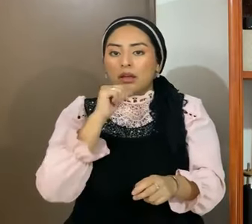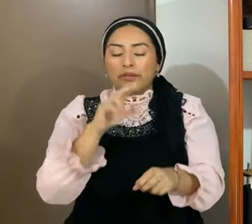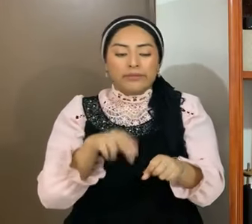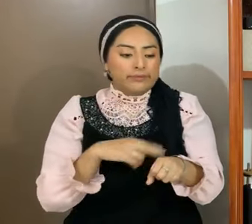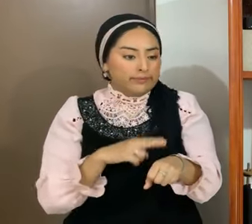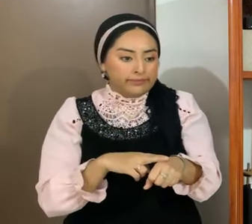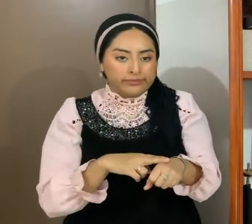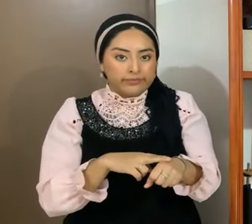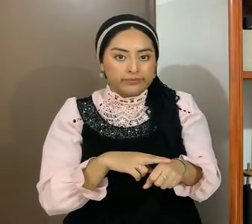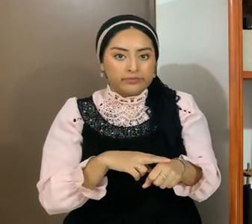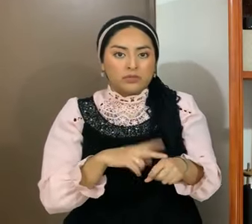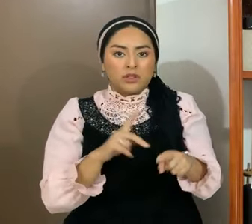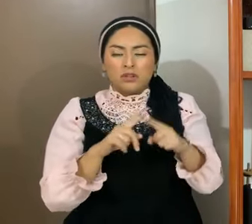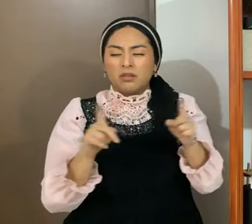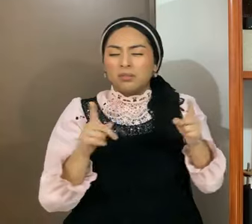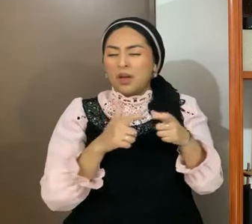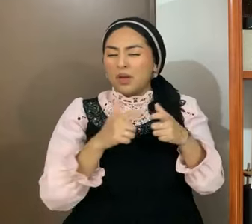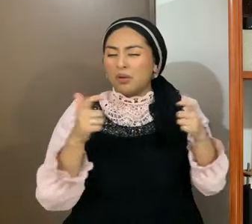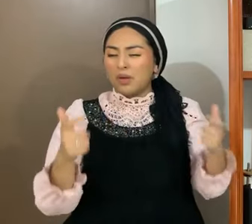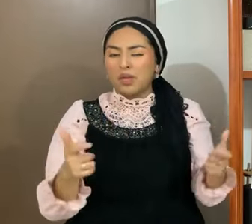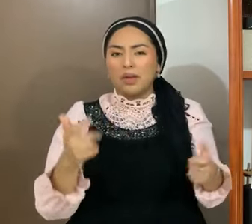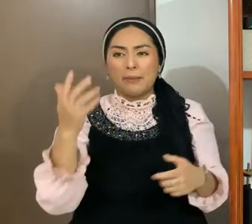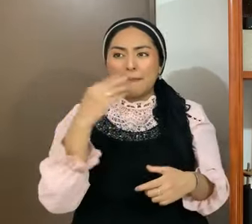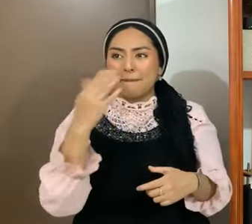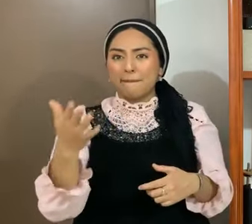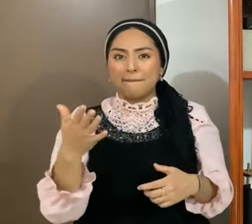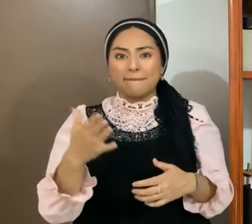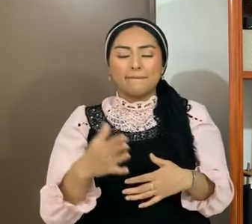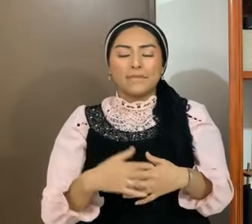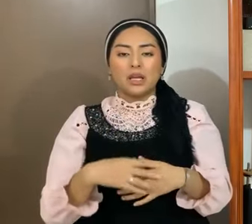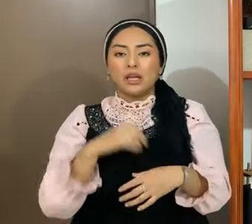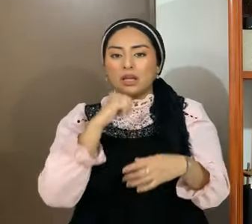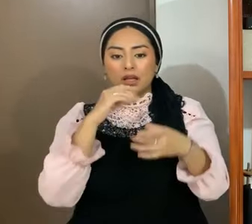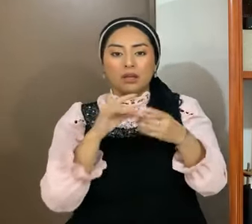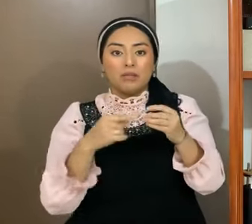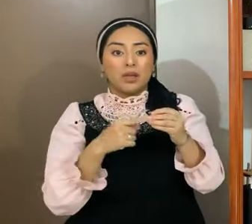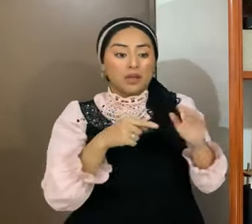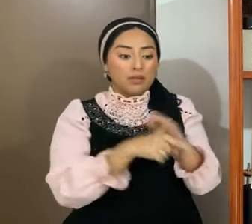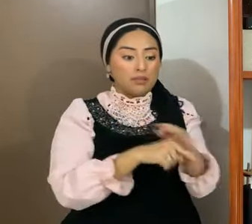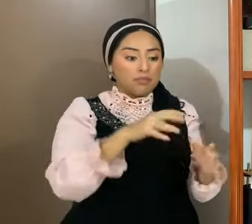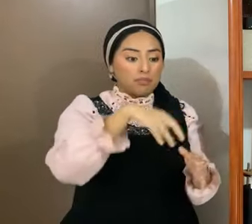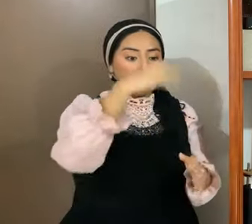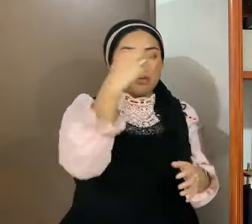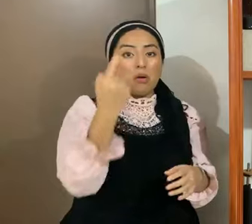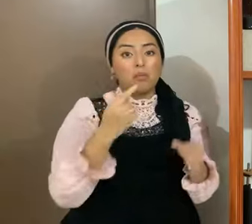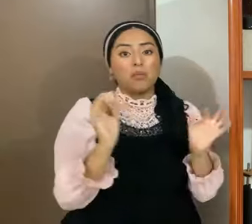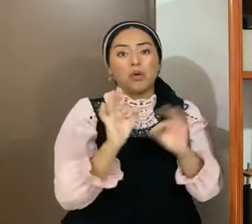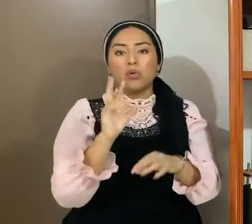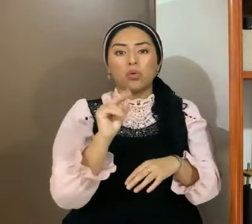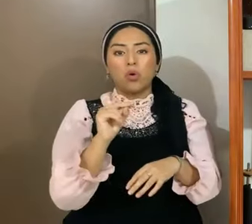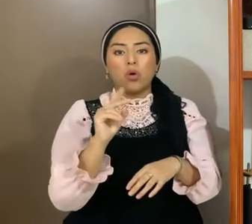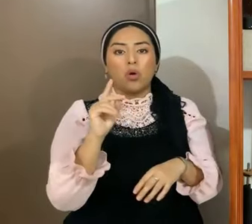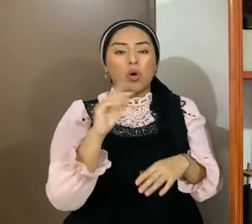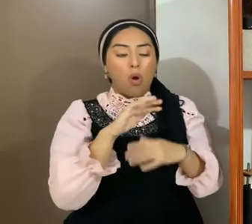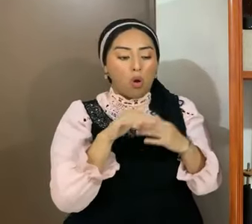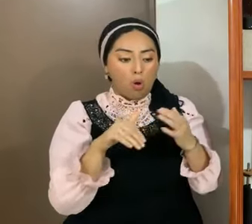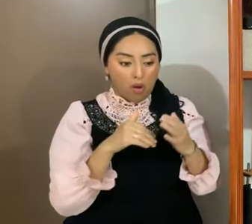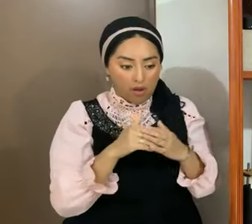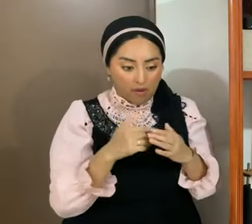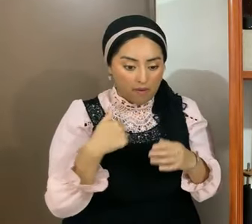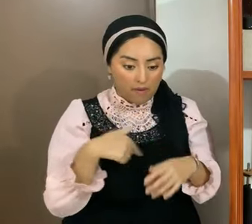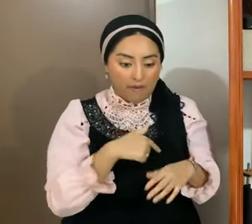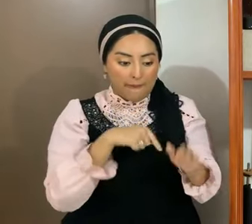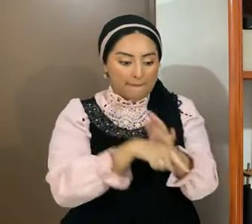comunes, sino excepcionales, ¿sí? No se trataba de hacer sacrificios por hacerlos, sino que cada